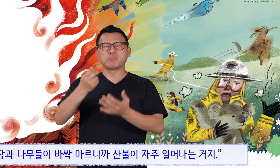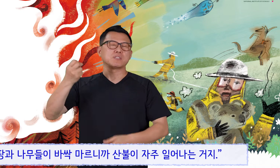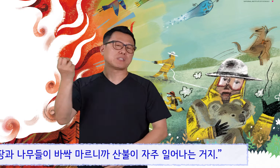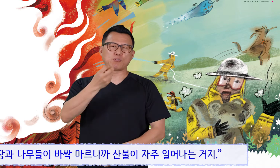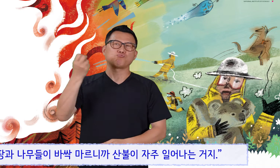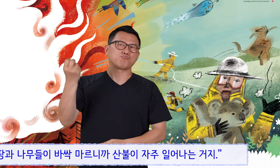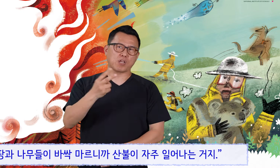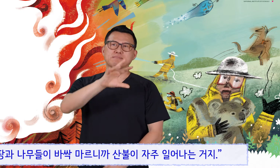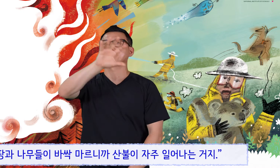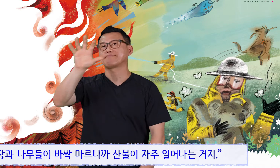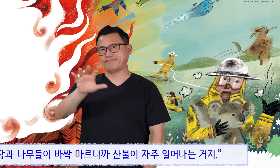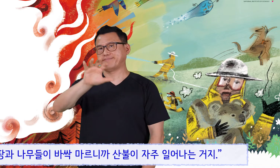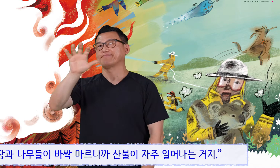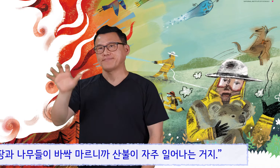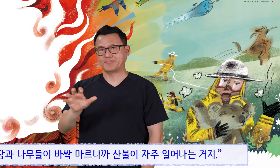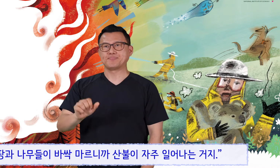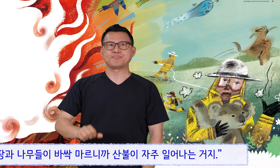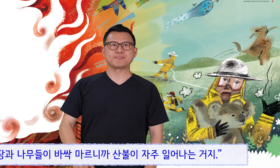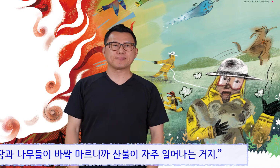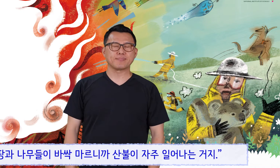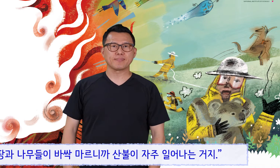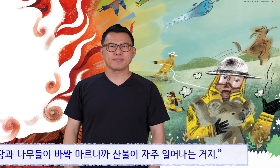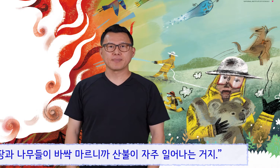자주 일어나는 거지.